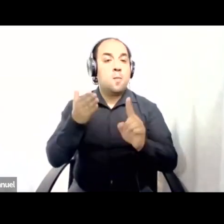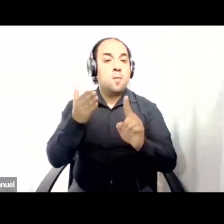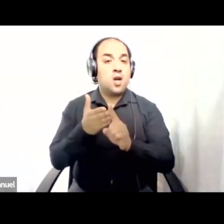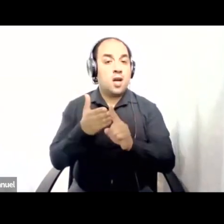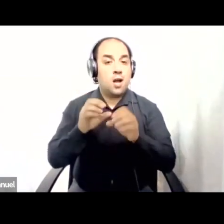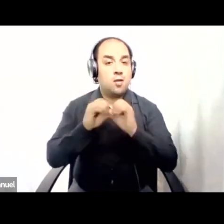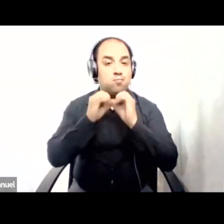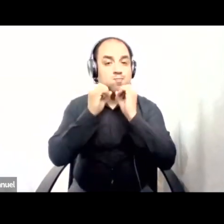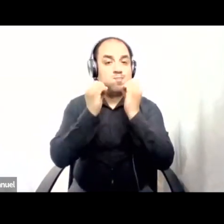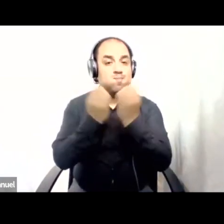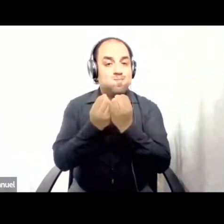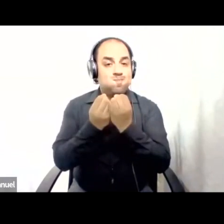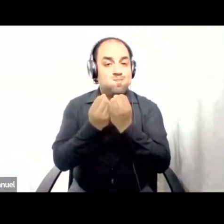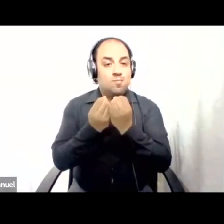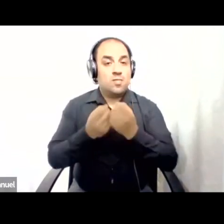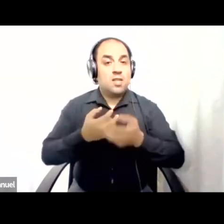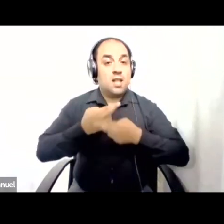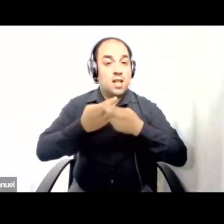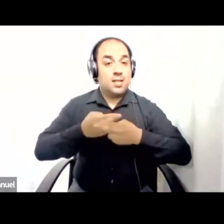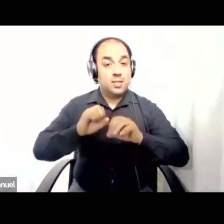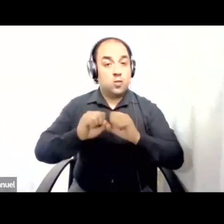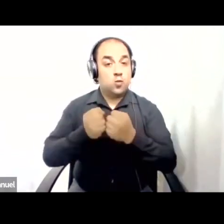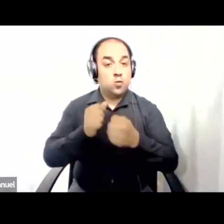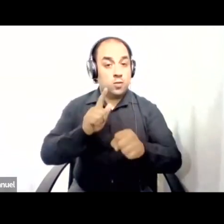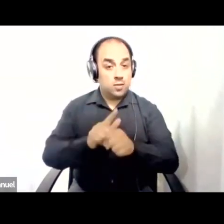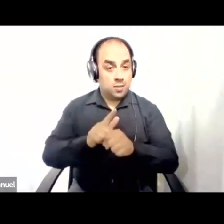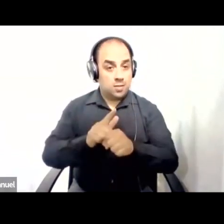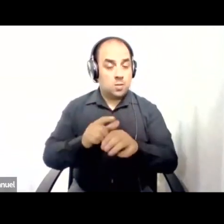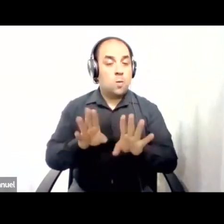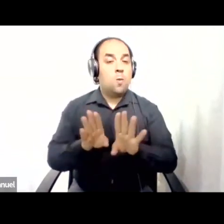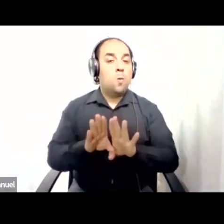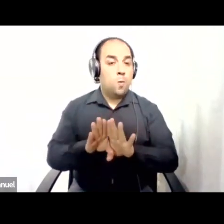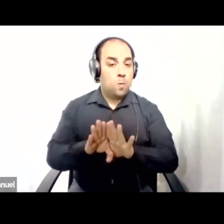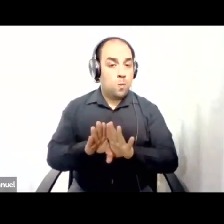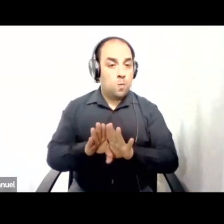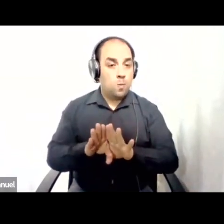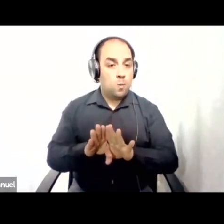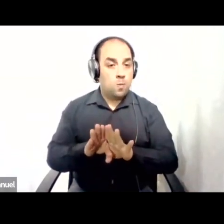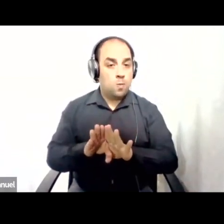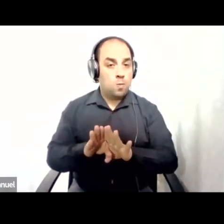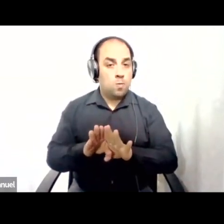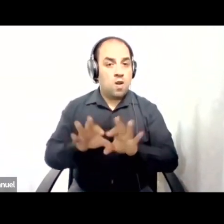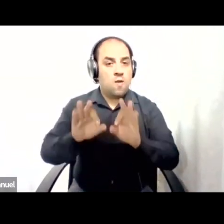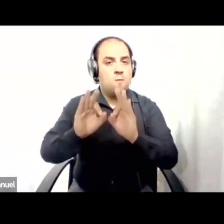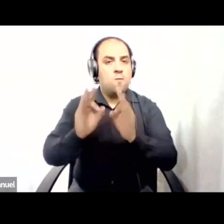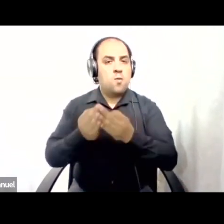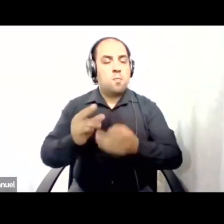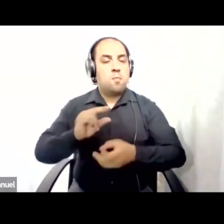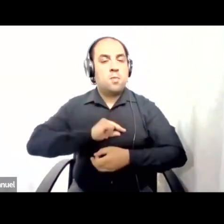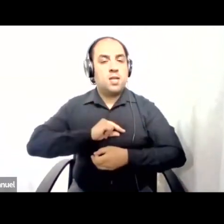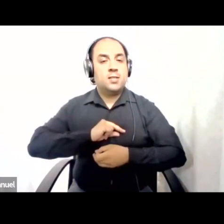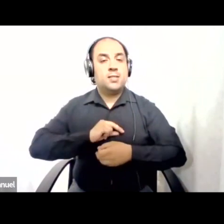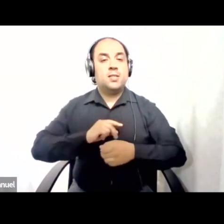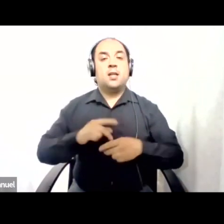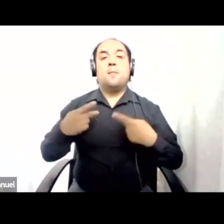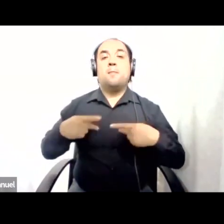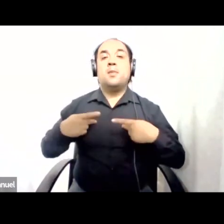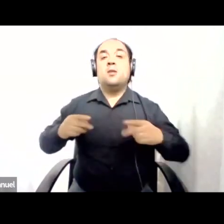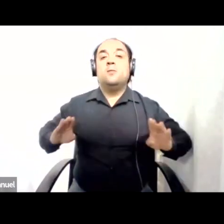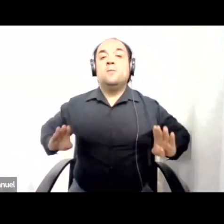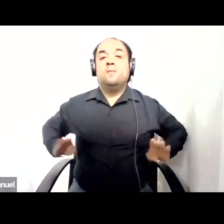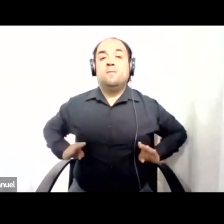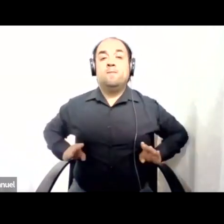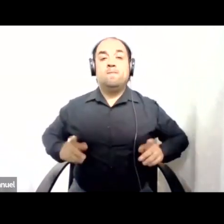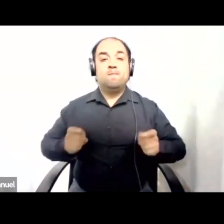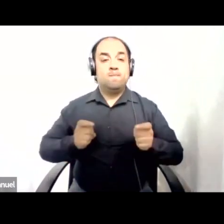organización capitalista de la riqueza social de un modo, perdón, de un modo especial de comportamiento humano. Y